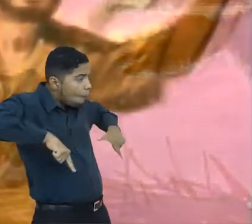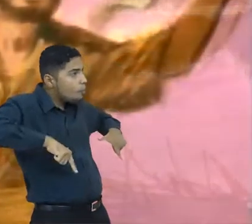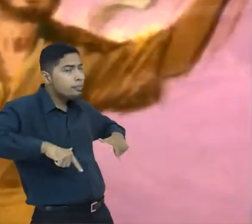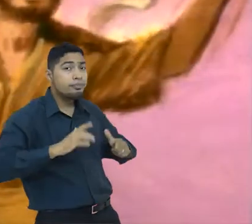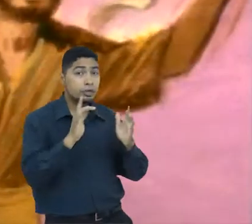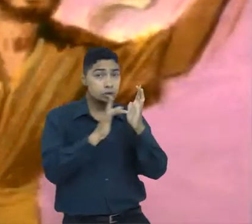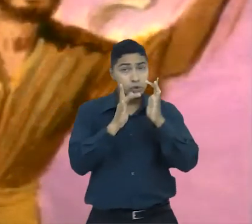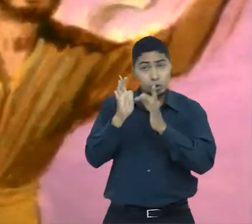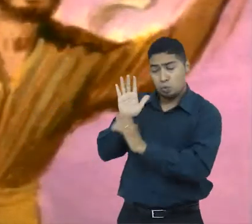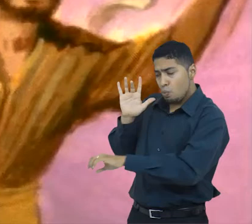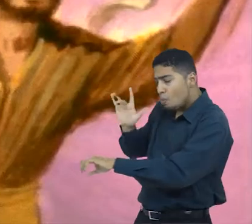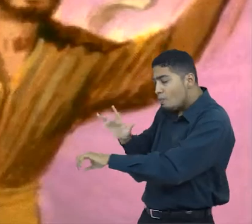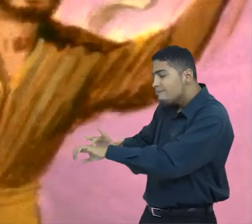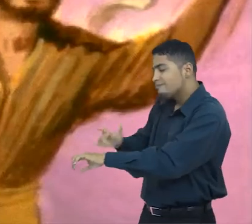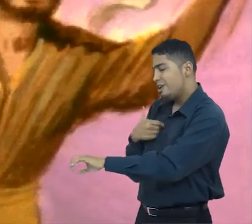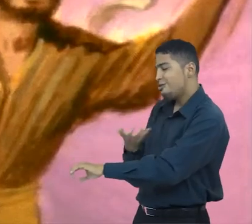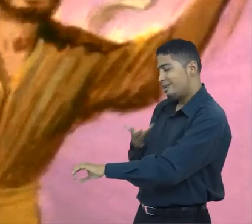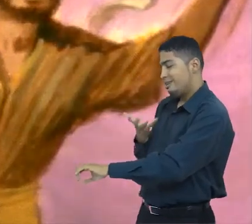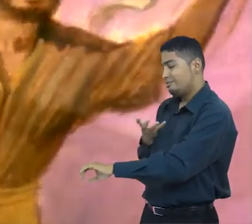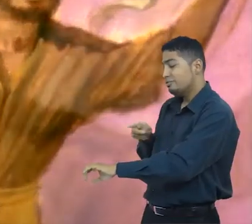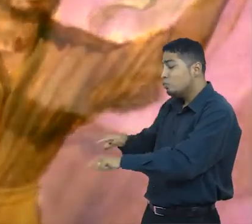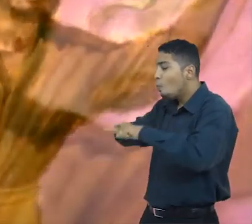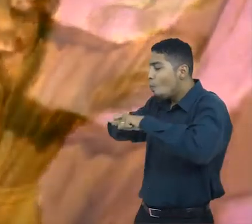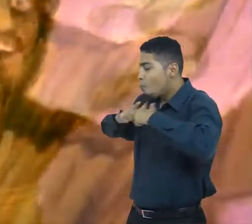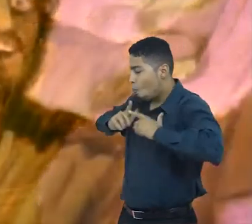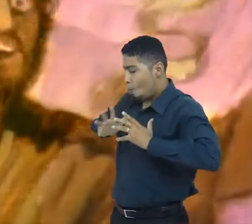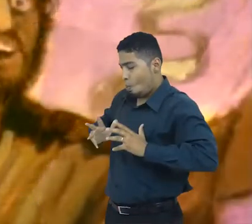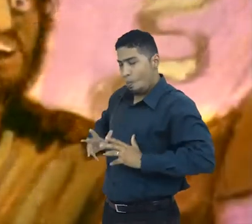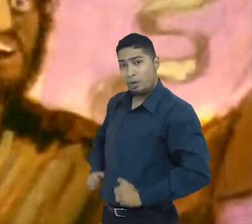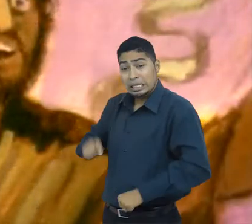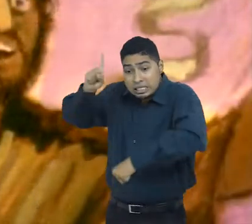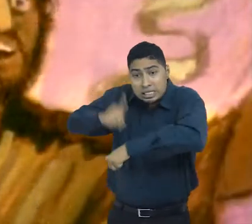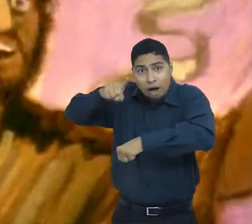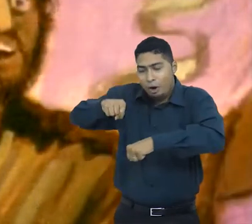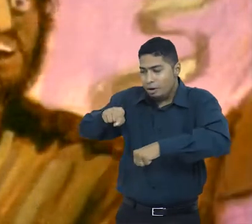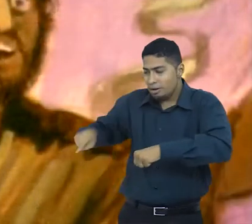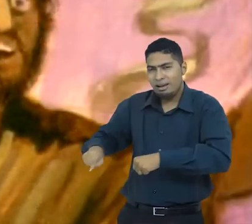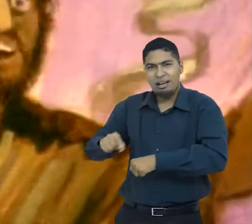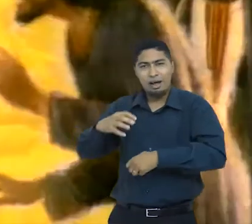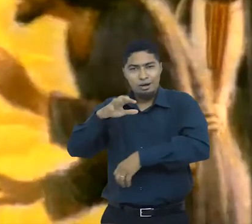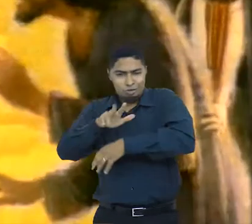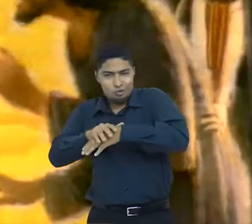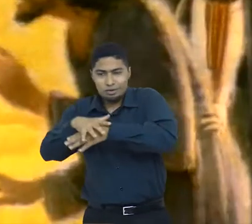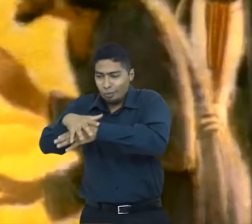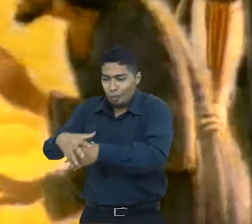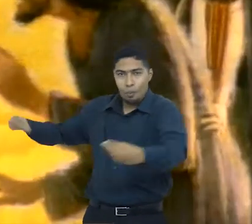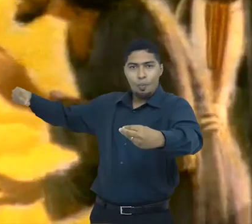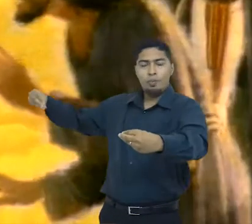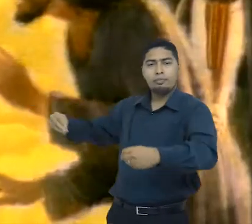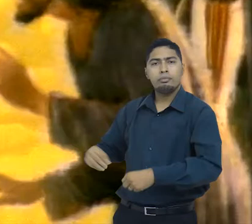no homem e disse: "Eu quero, fique limpo." E imediatamente a lepra desapareceu. Em outra ocasião,